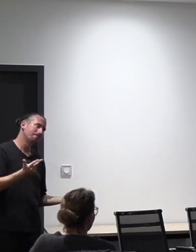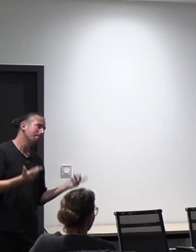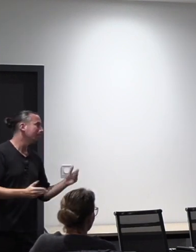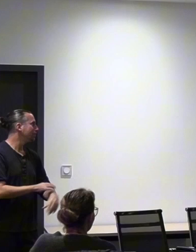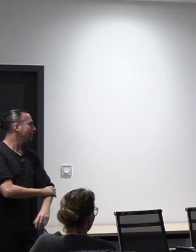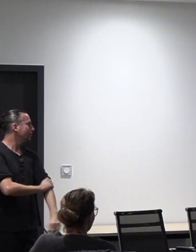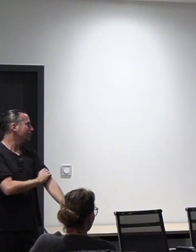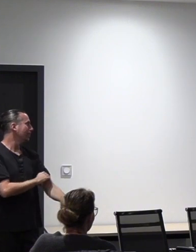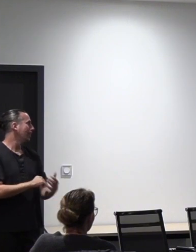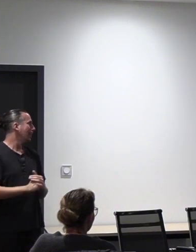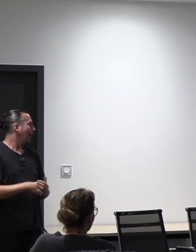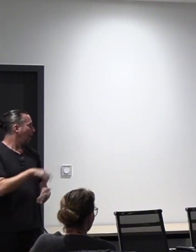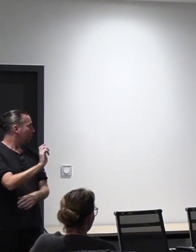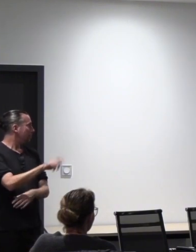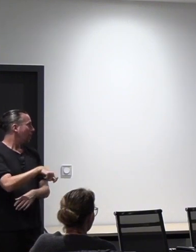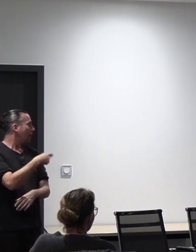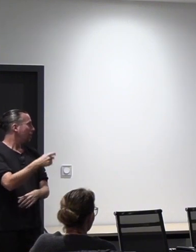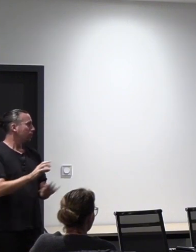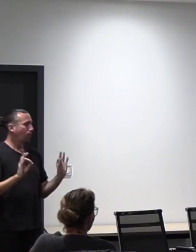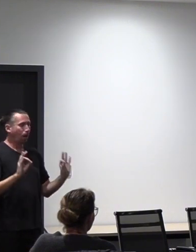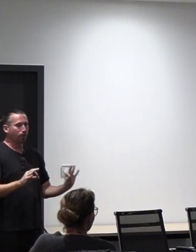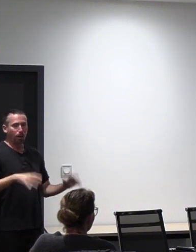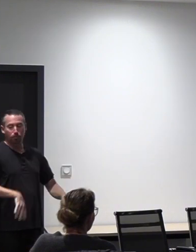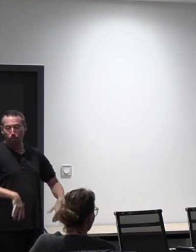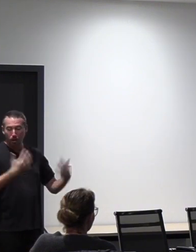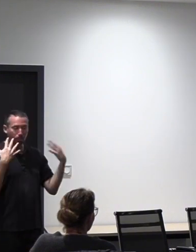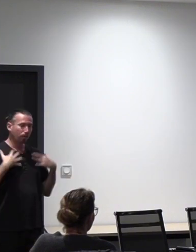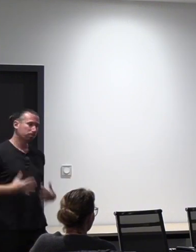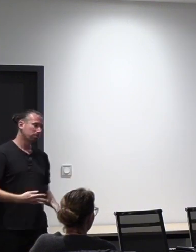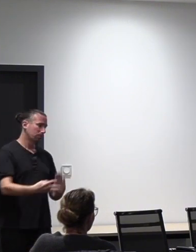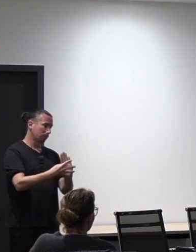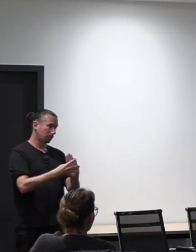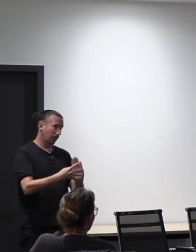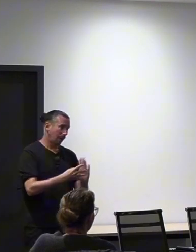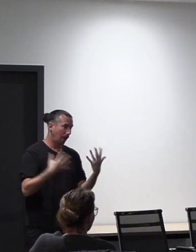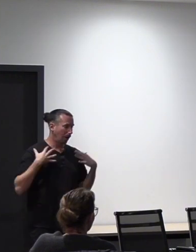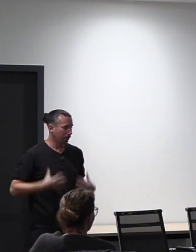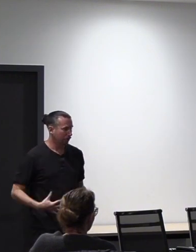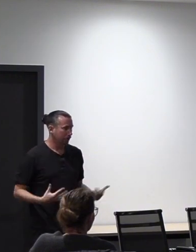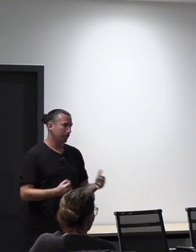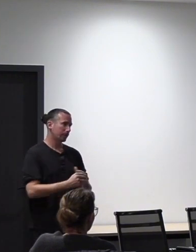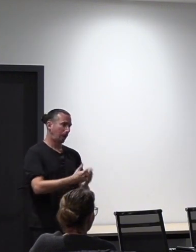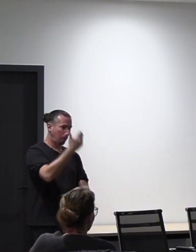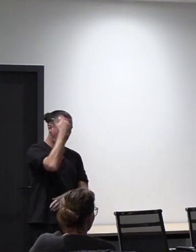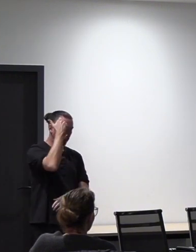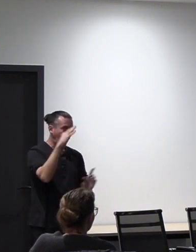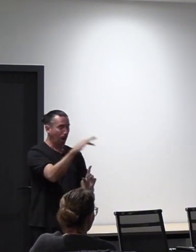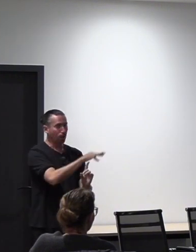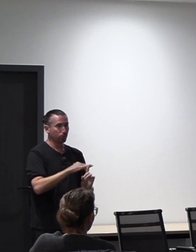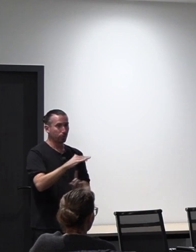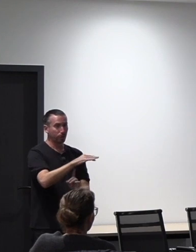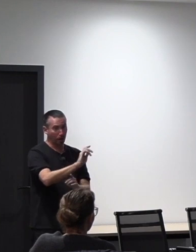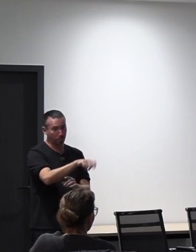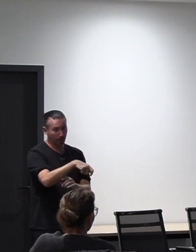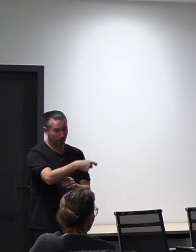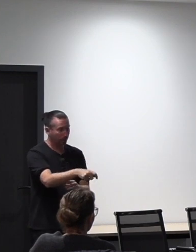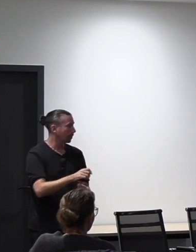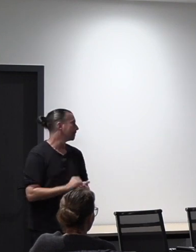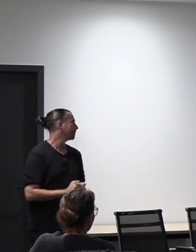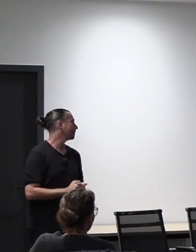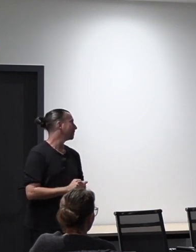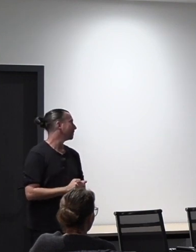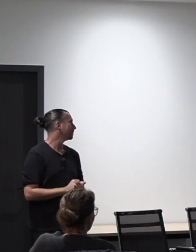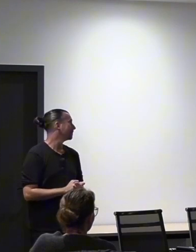nos caractéristiques, qui peuvent être physiques, mentales, sociales, évidemment. Donc ça ne se discute pas, on le